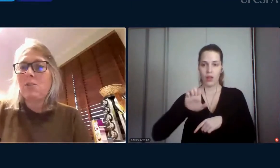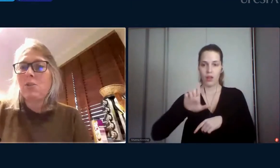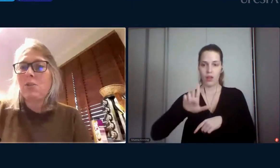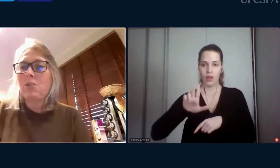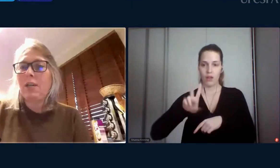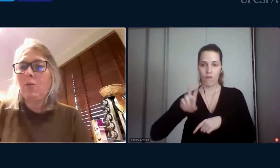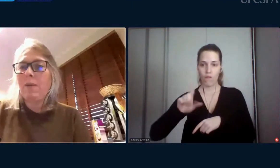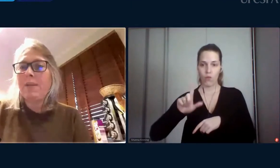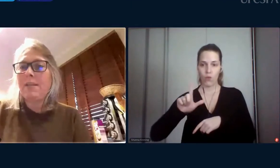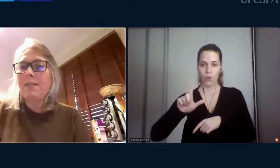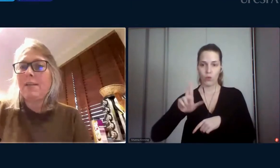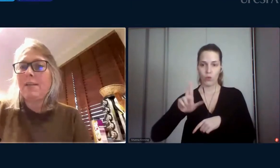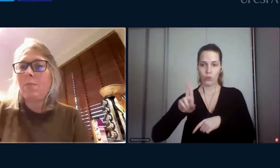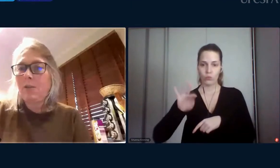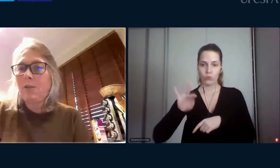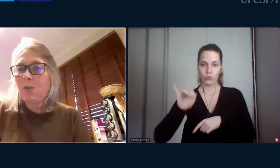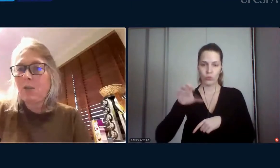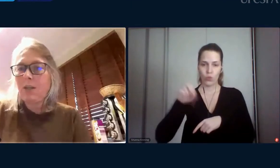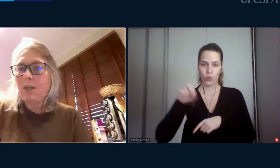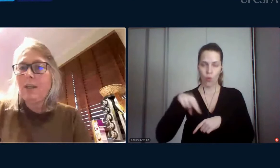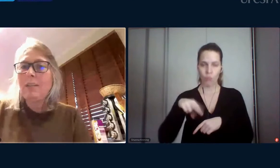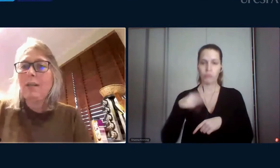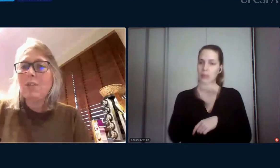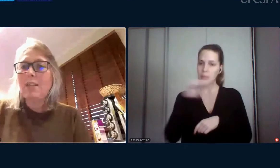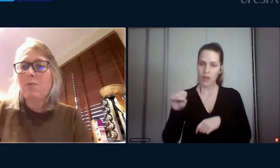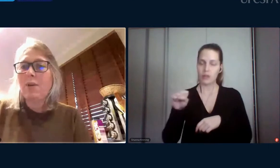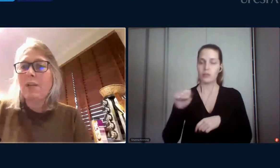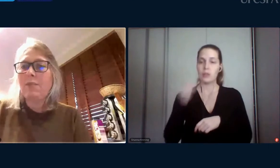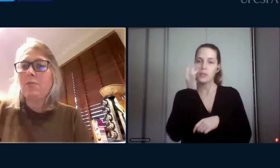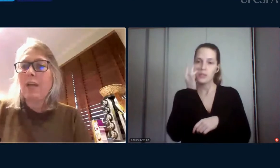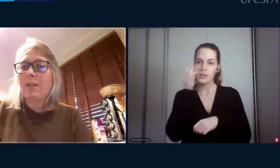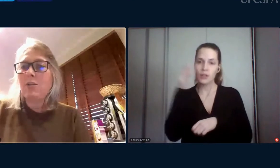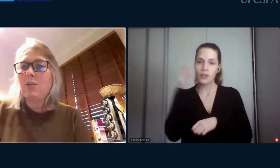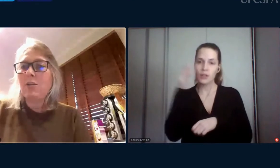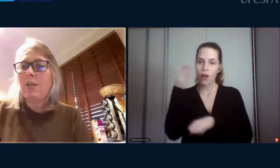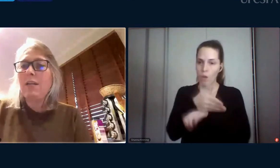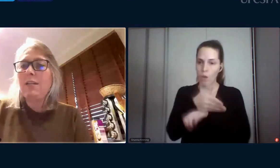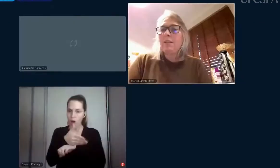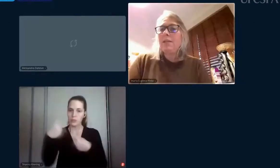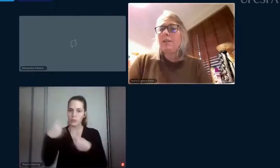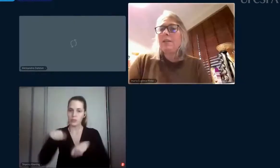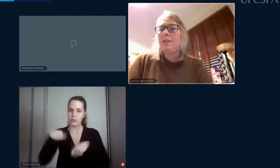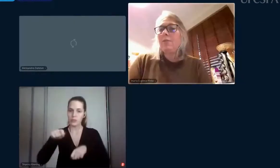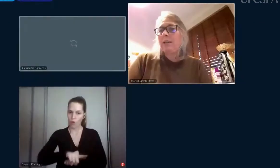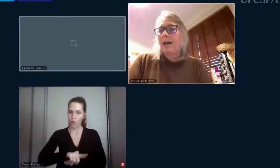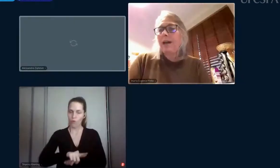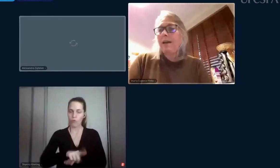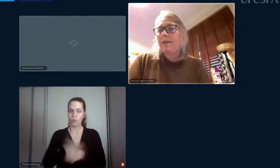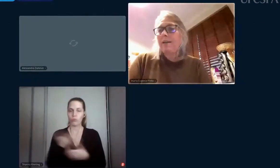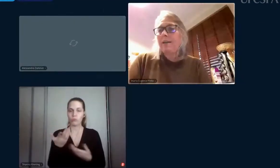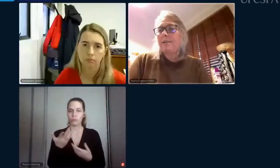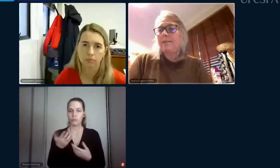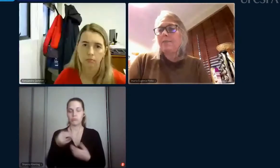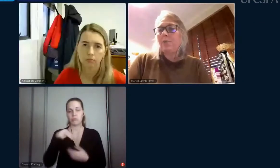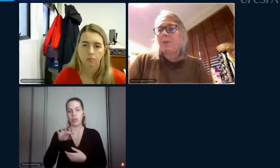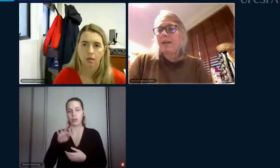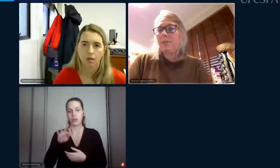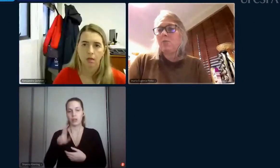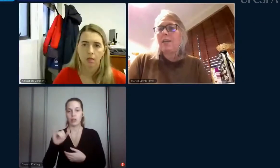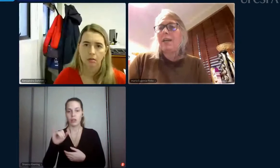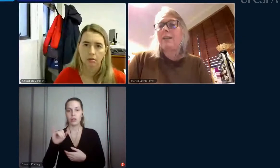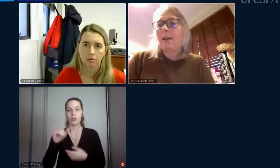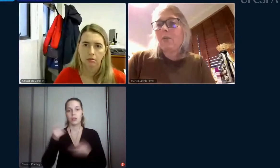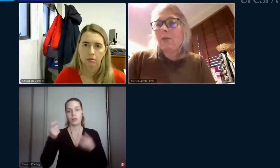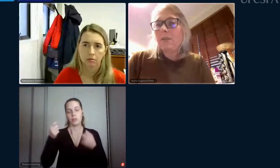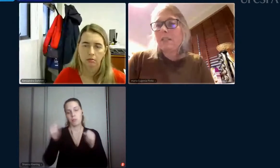tem que renovar presencialmente, termos de acesso fora da faculdade. Então, o NTU poderia alterar esse formato de ter